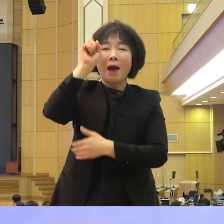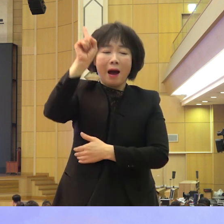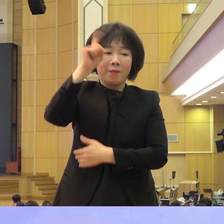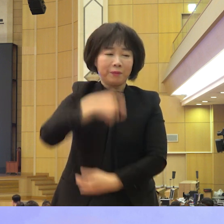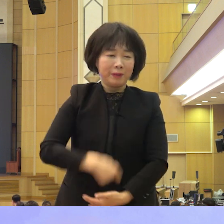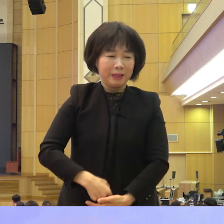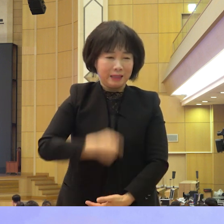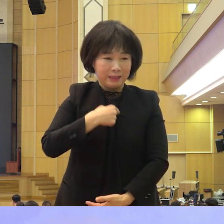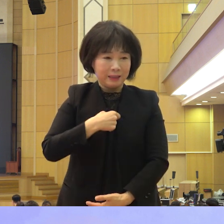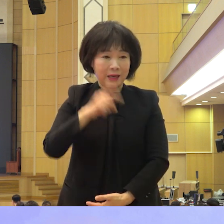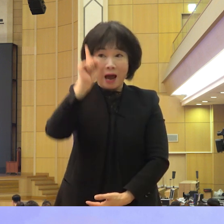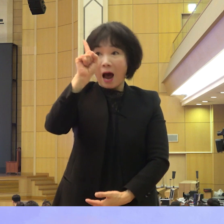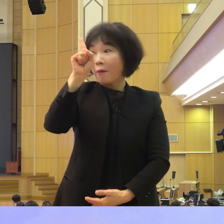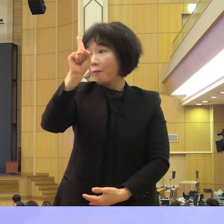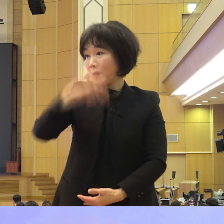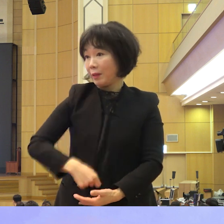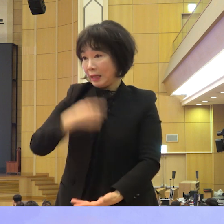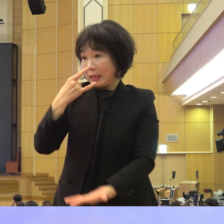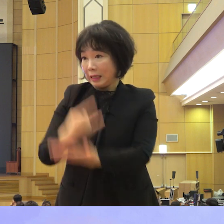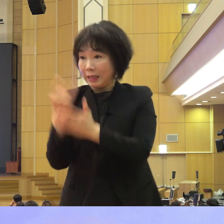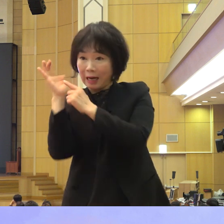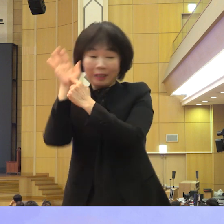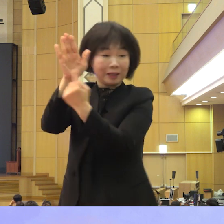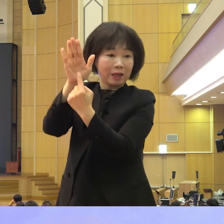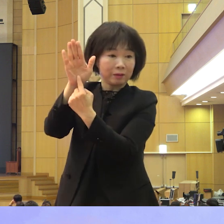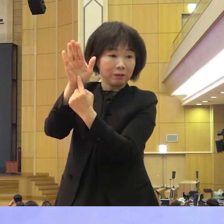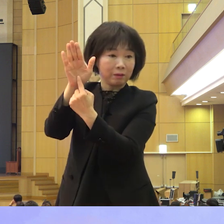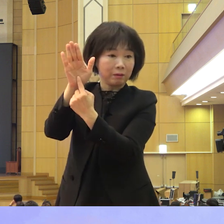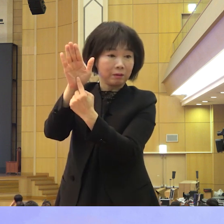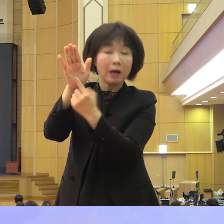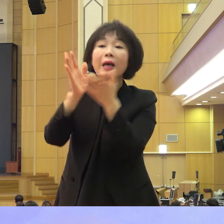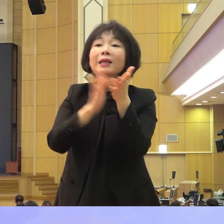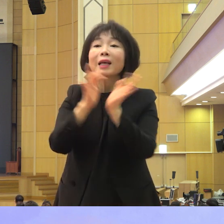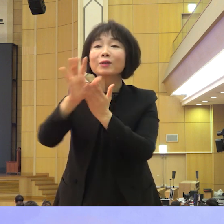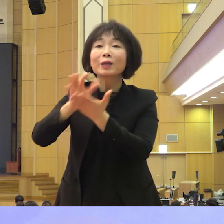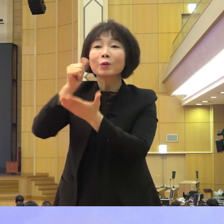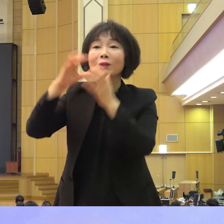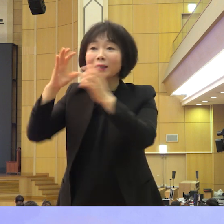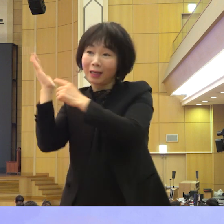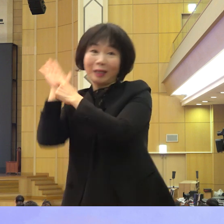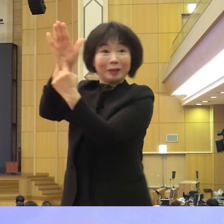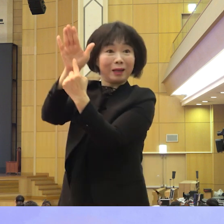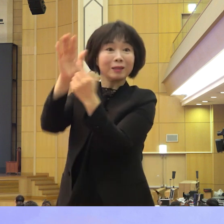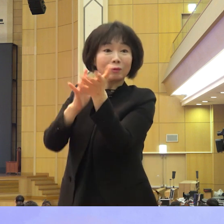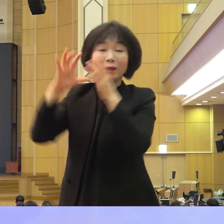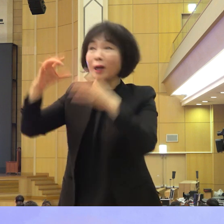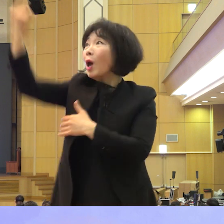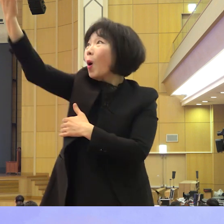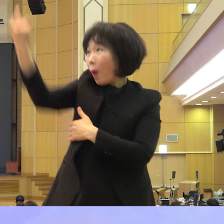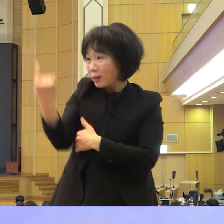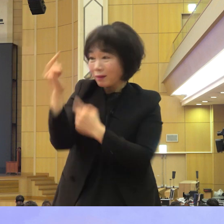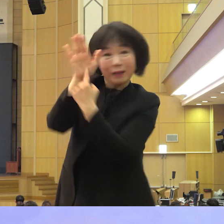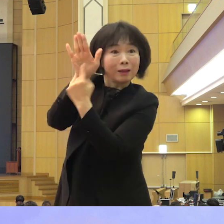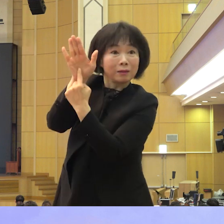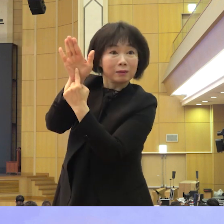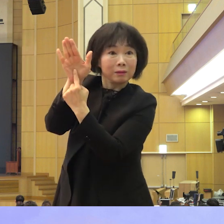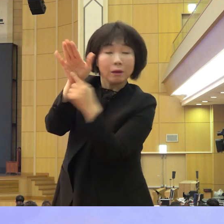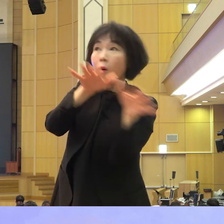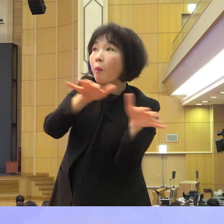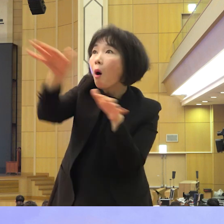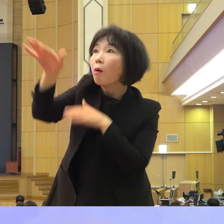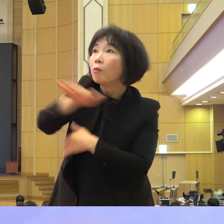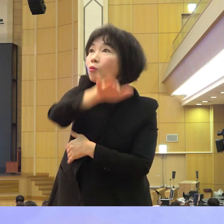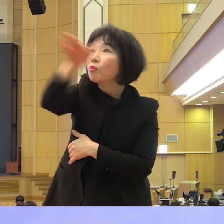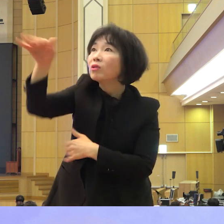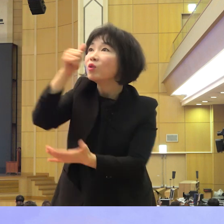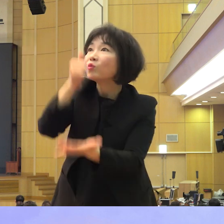하나님의 한 의가 나타나서, 이 말은 예수님이 이 땅에 오셔서 이런 뜻이에요. 한 의가 나타나 우리를 의롭게 하는